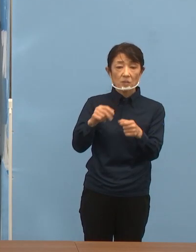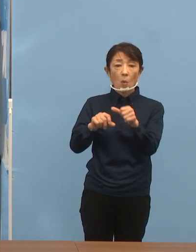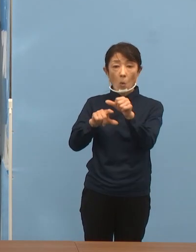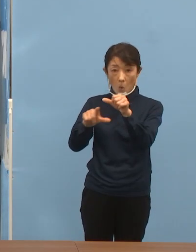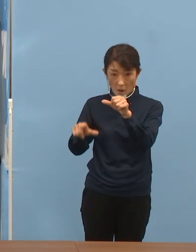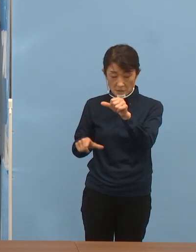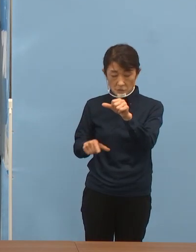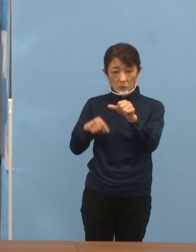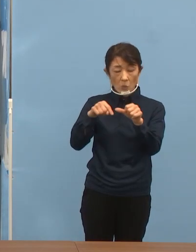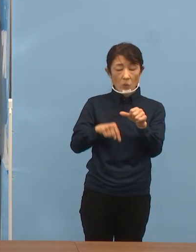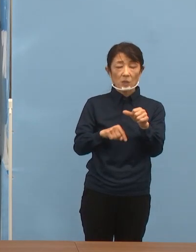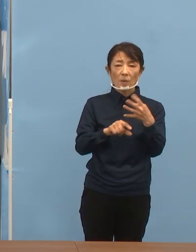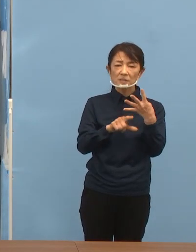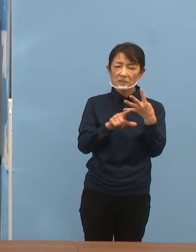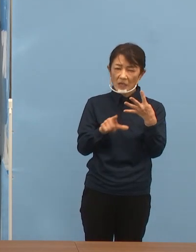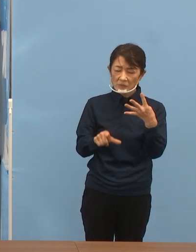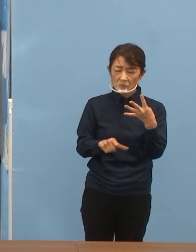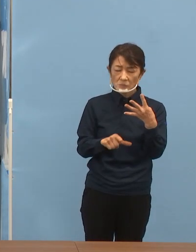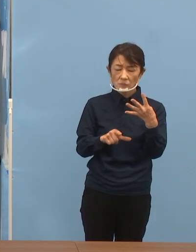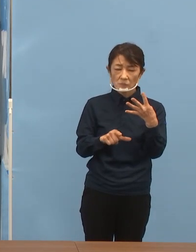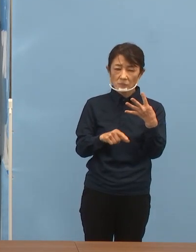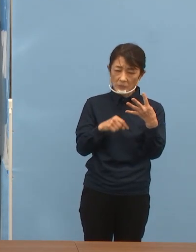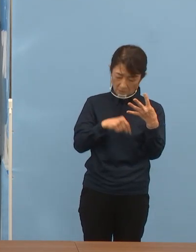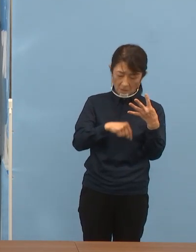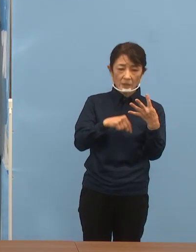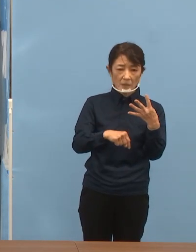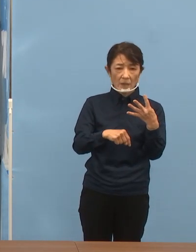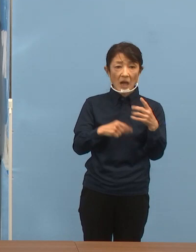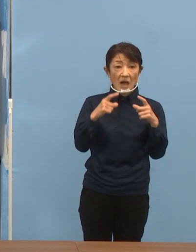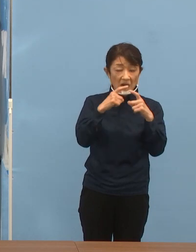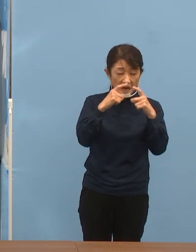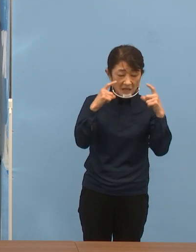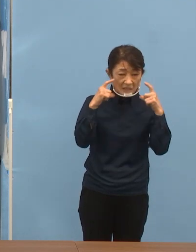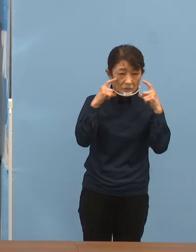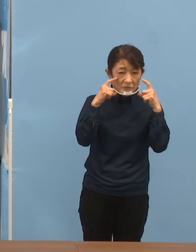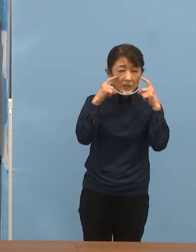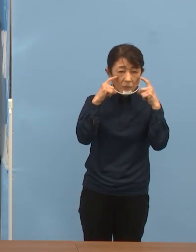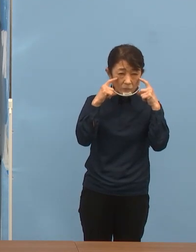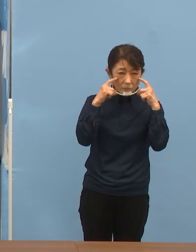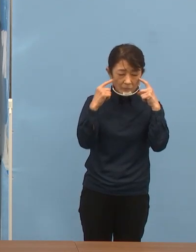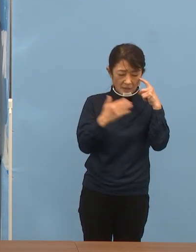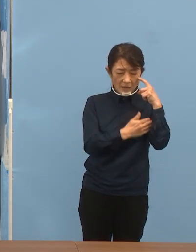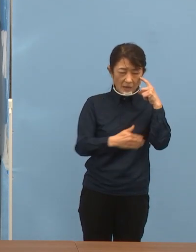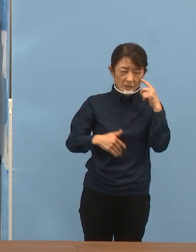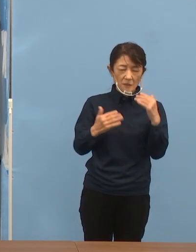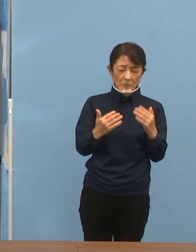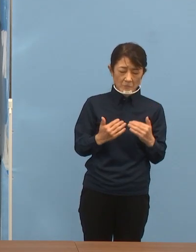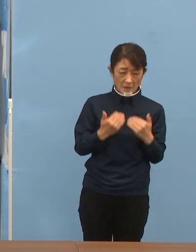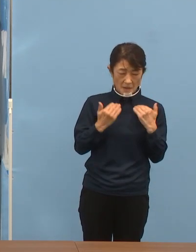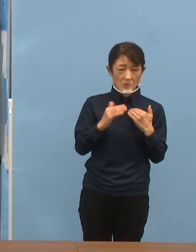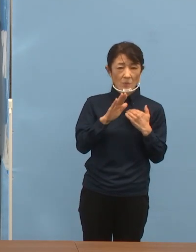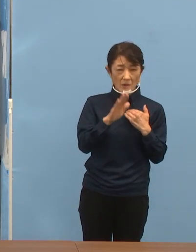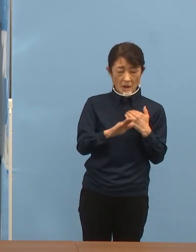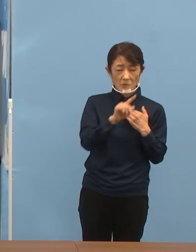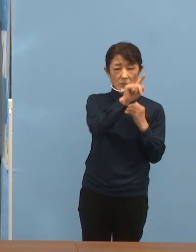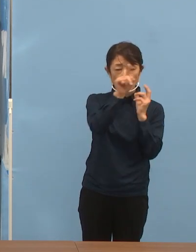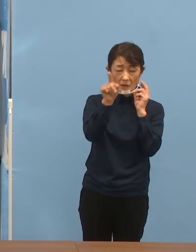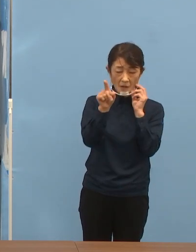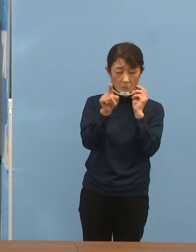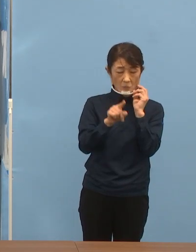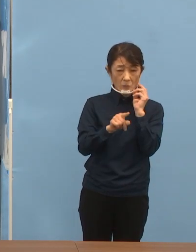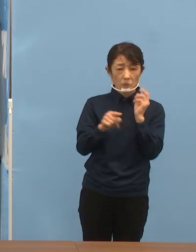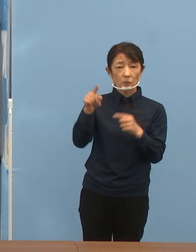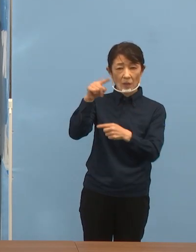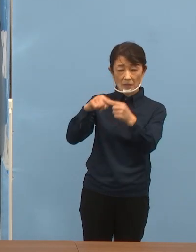に運動時のマスク着用によるその体のへのリスクですねを考慮して感染対策を講じた場合